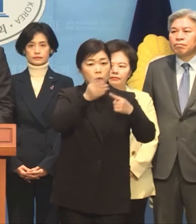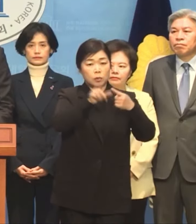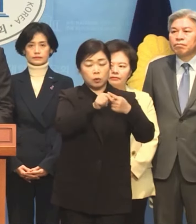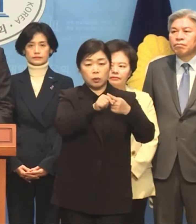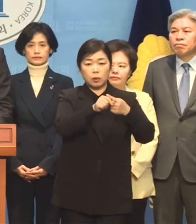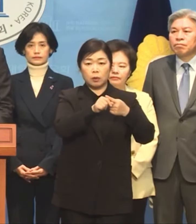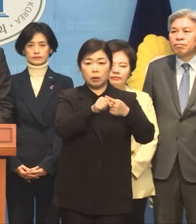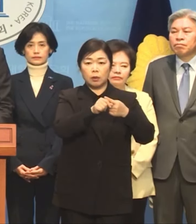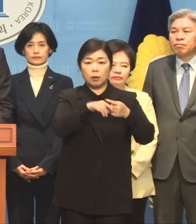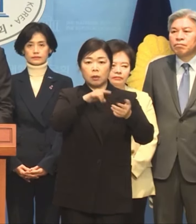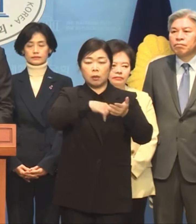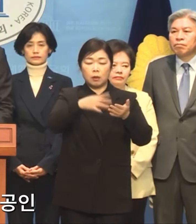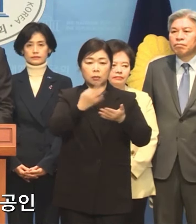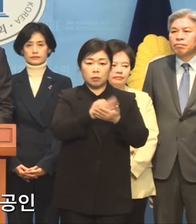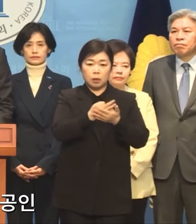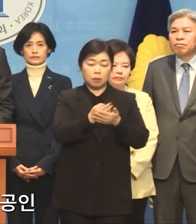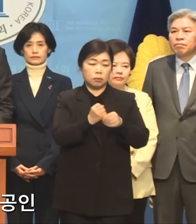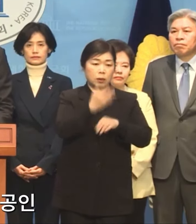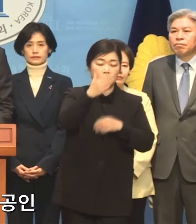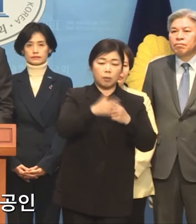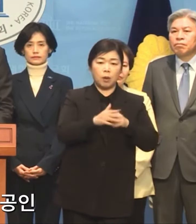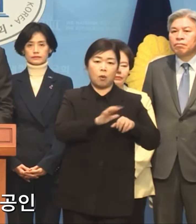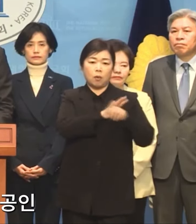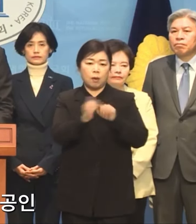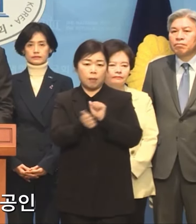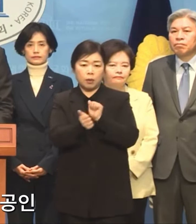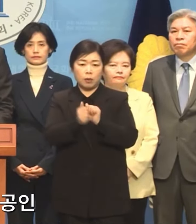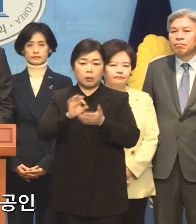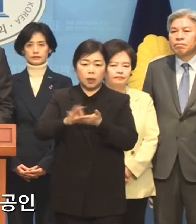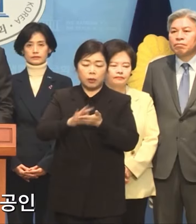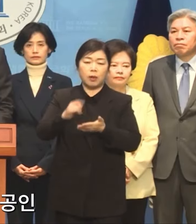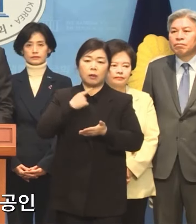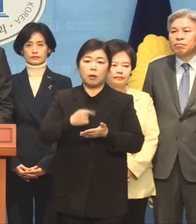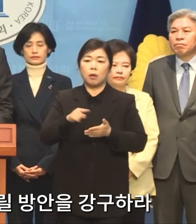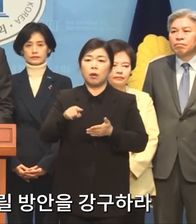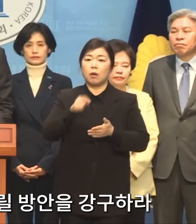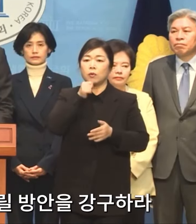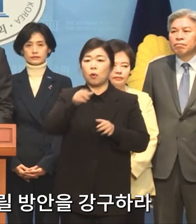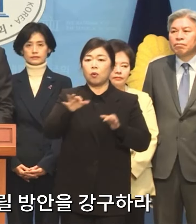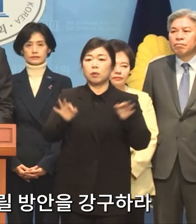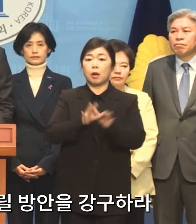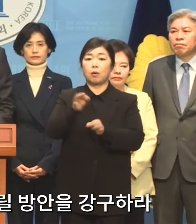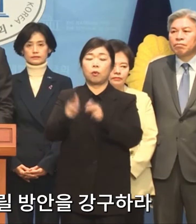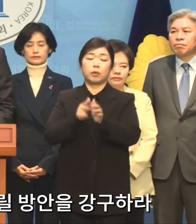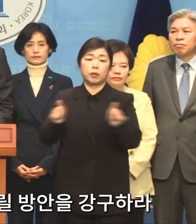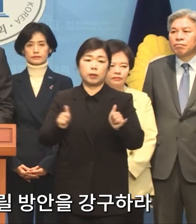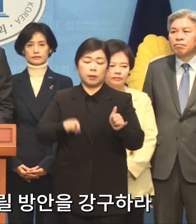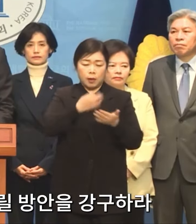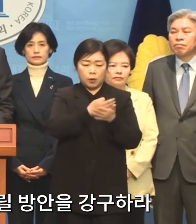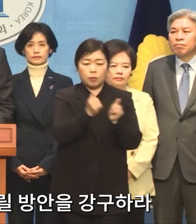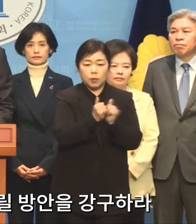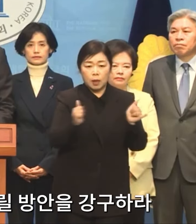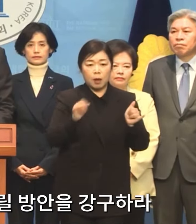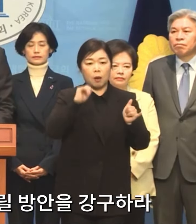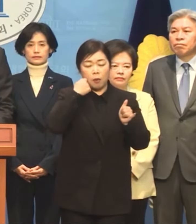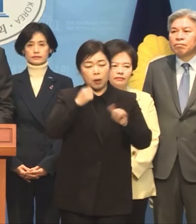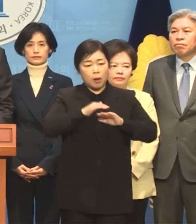초과 세수를 활용해 코로나 방력 조치로 인한 소상공인 자영업자의 어려움을 어